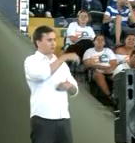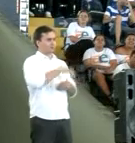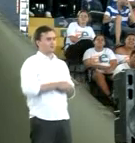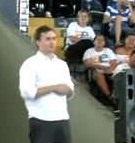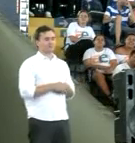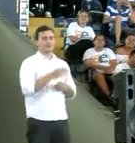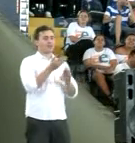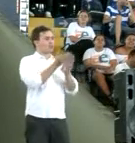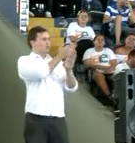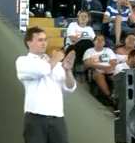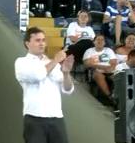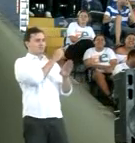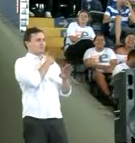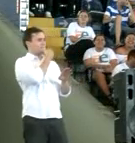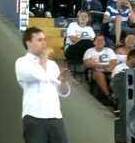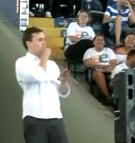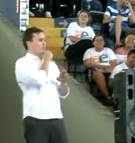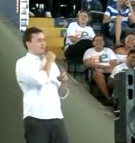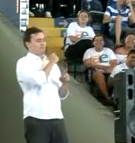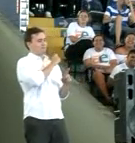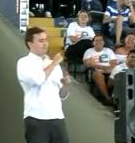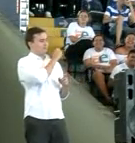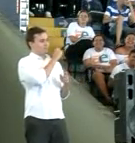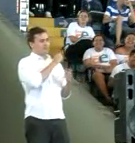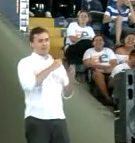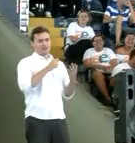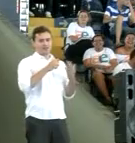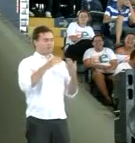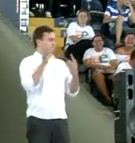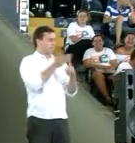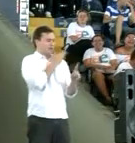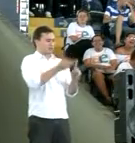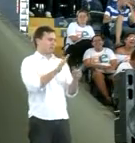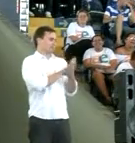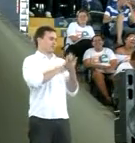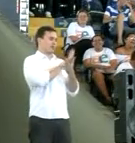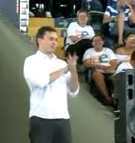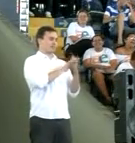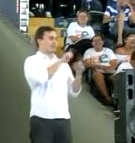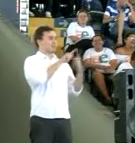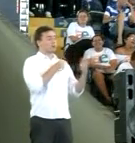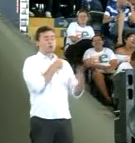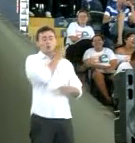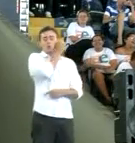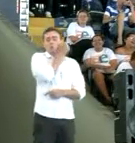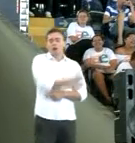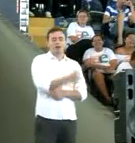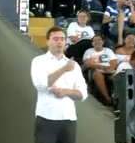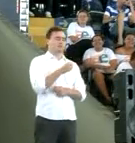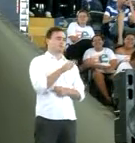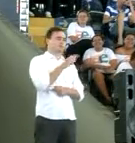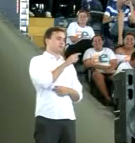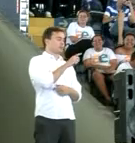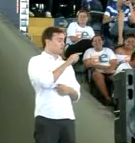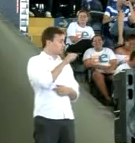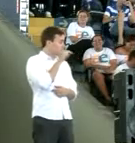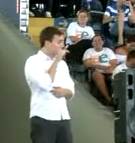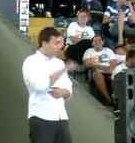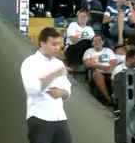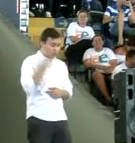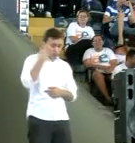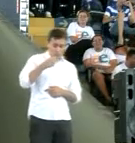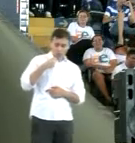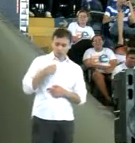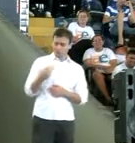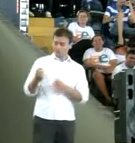me bateu, mas nesse dia foi o dia que ele chegou mais perto. Ele disse: você é doido, seu infeliz. Você não vê meu